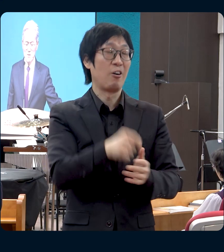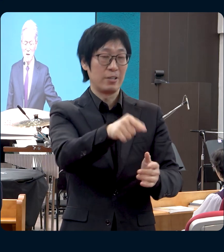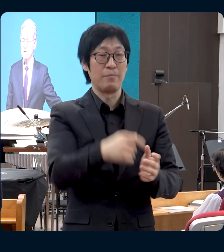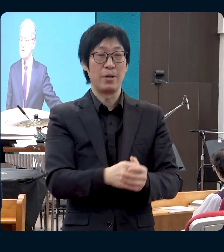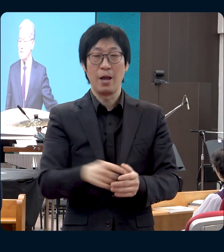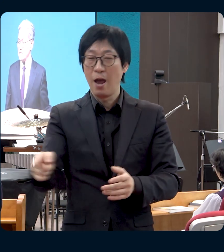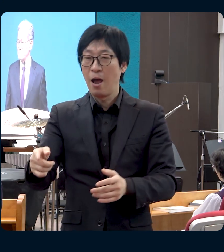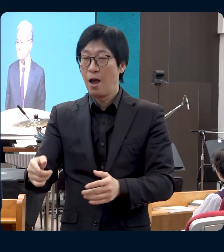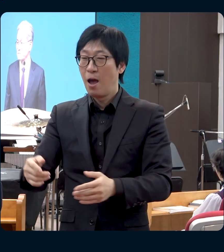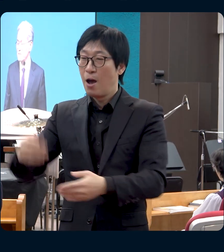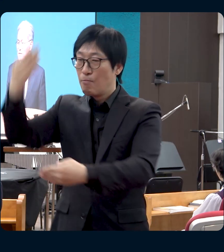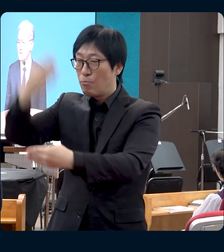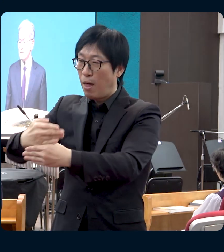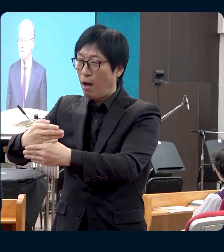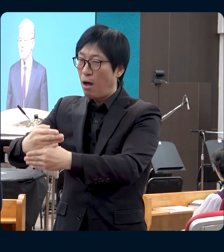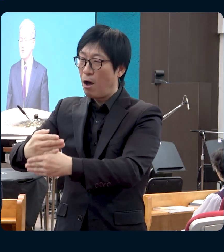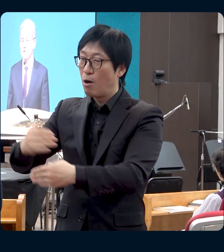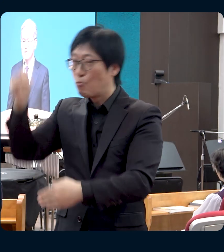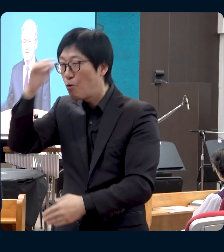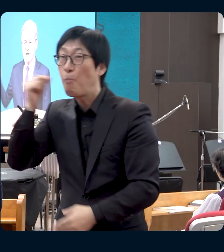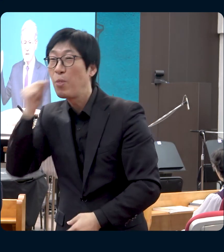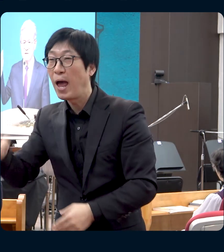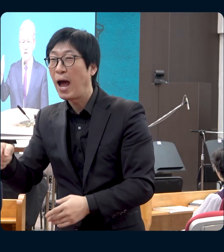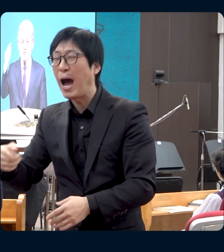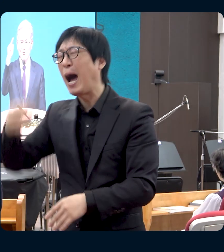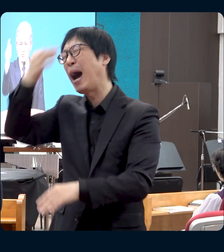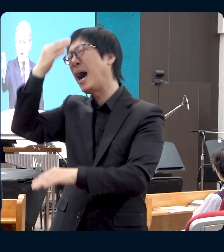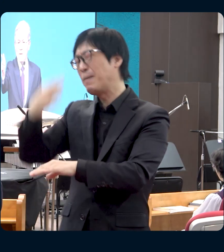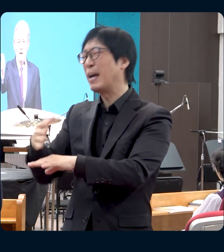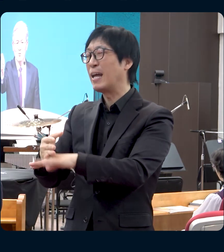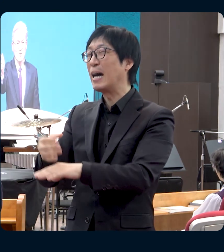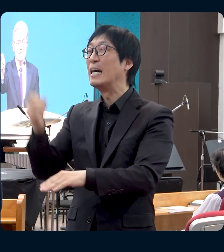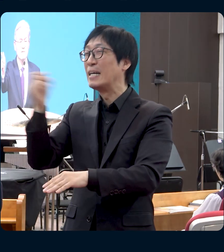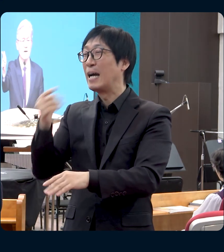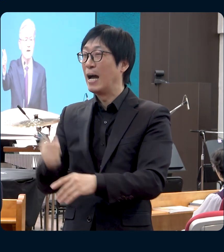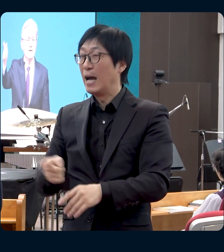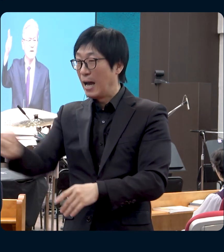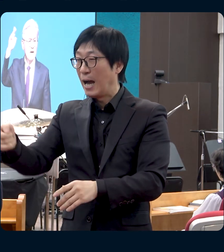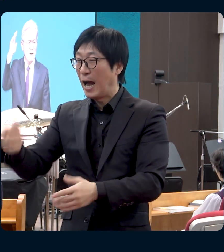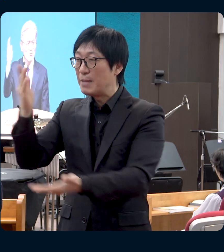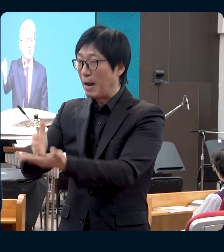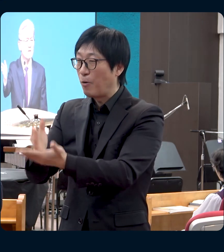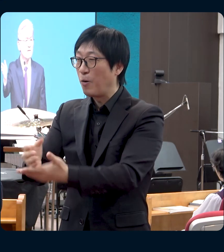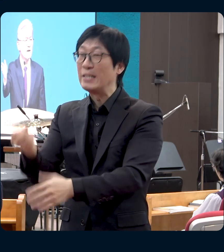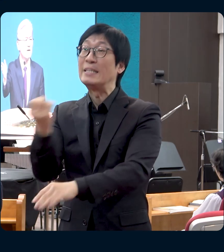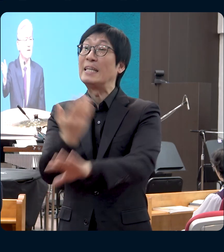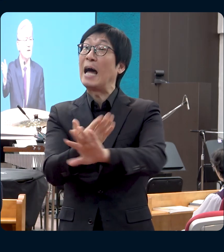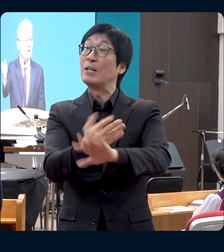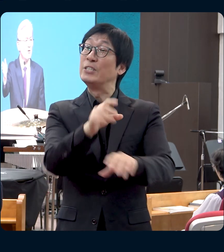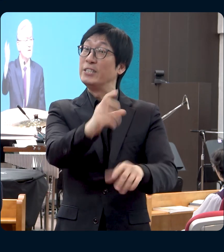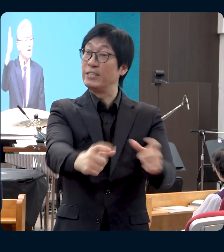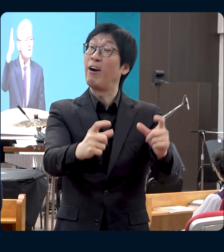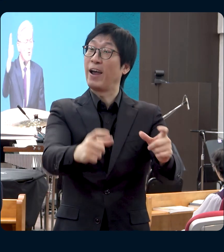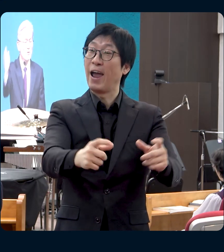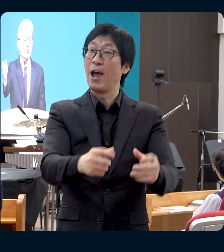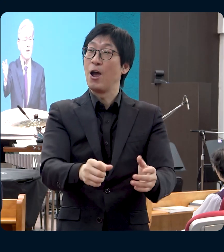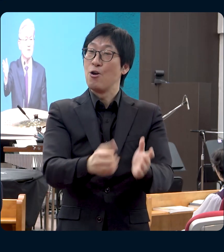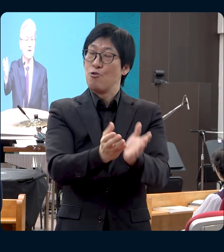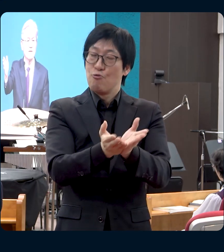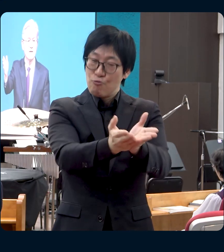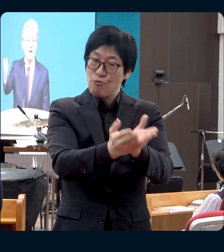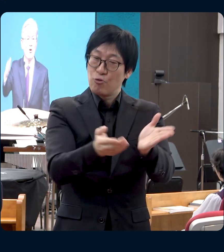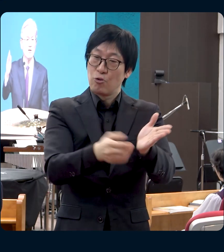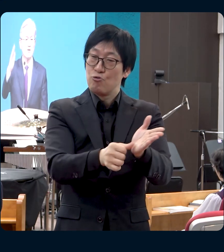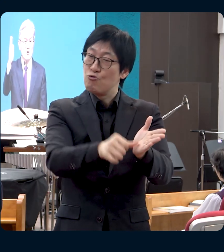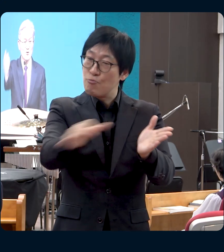좀 미안했던지 그러더라고요. 가는 길에 누에바라는 곳이 있는데 항구 도시인데 거기가 정말 좋다는